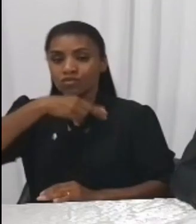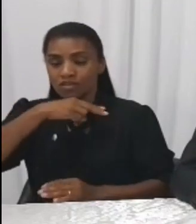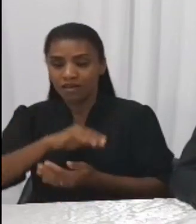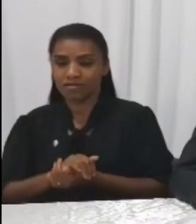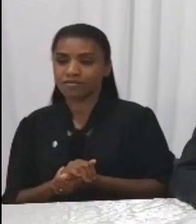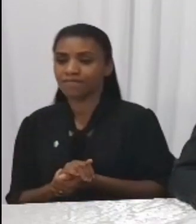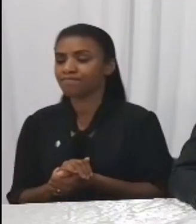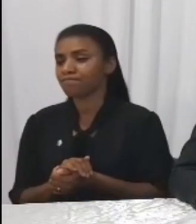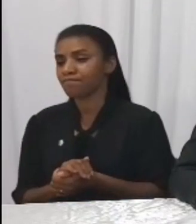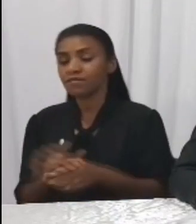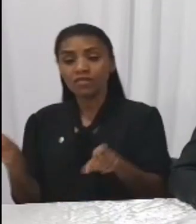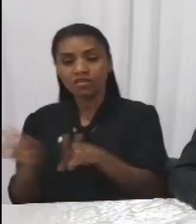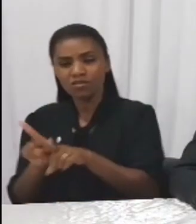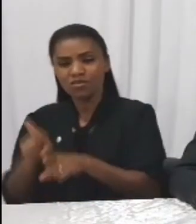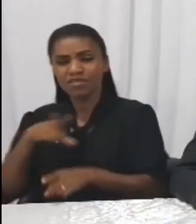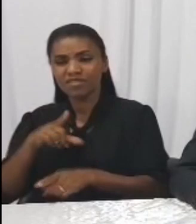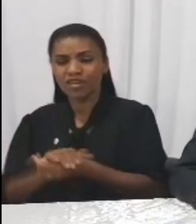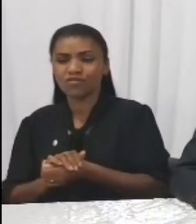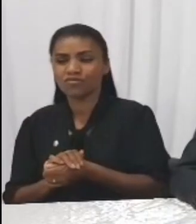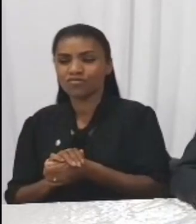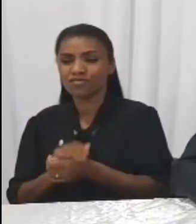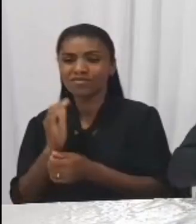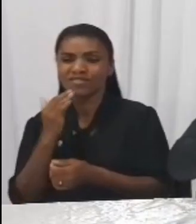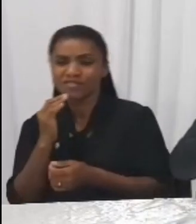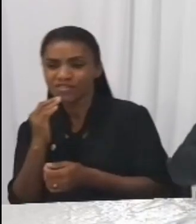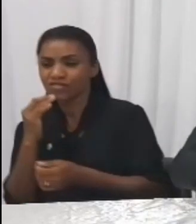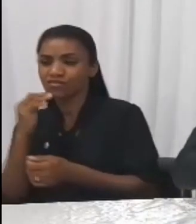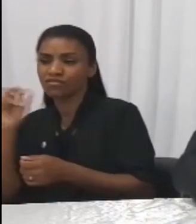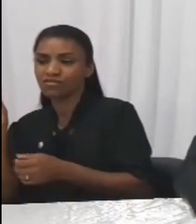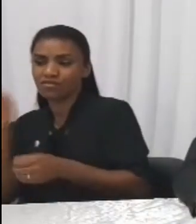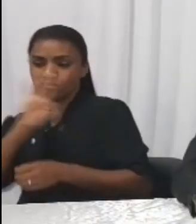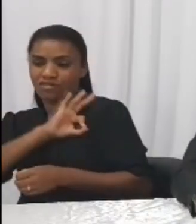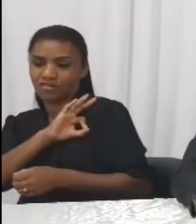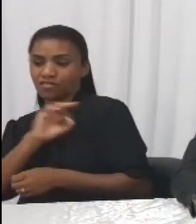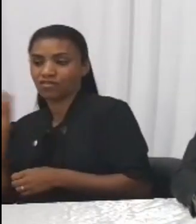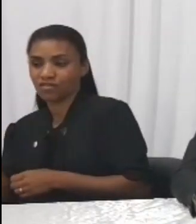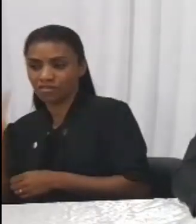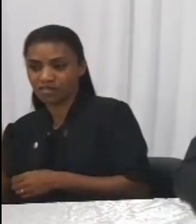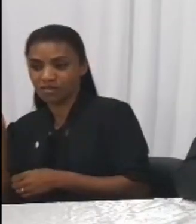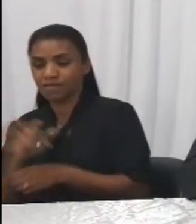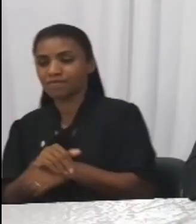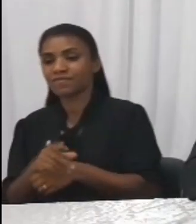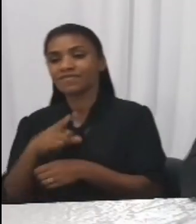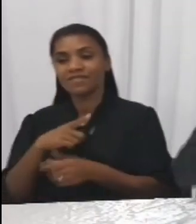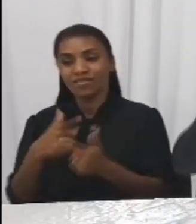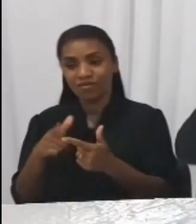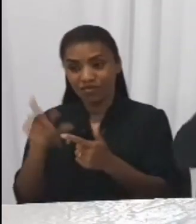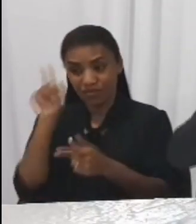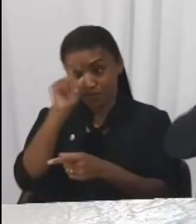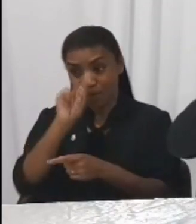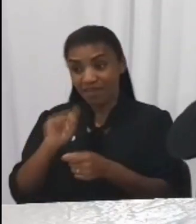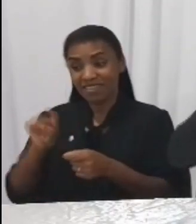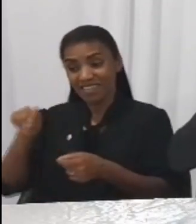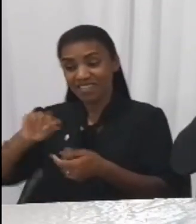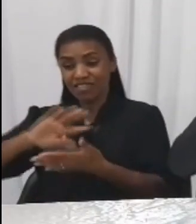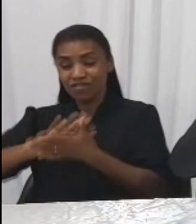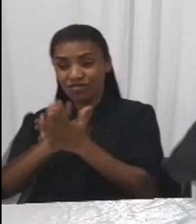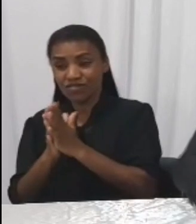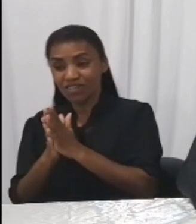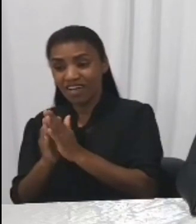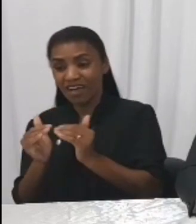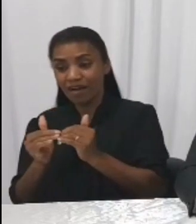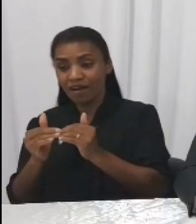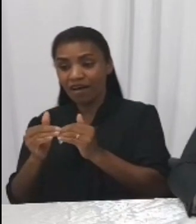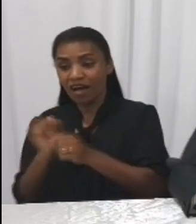Há uma fissura no exército da Venezuela, nas patentes mais baixas, mas a tendência é essa fissura